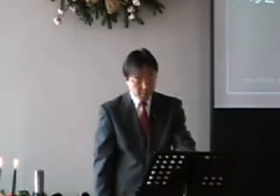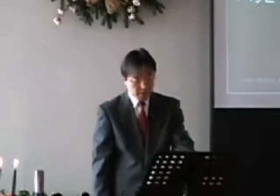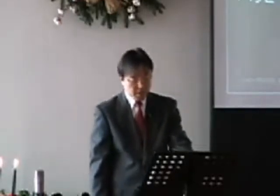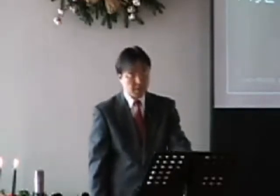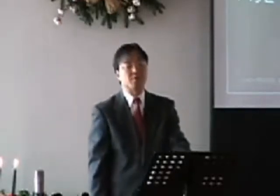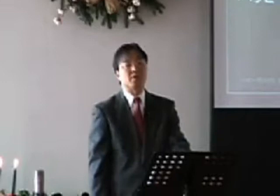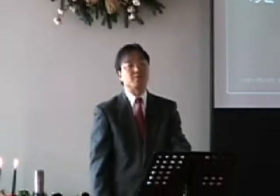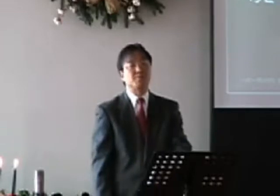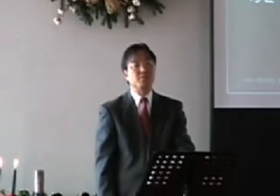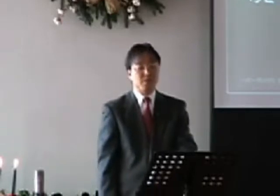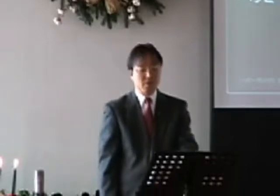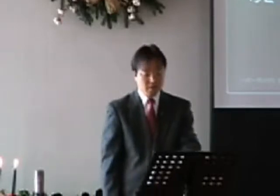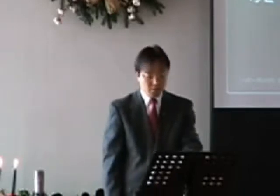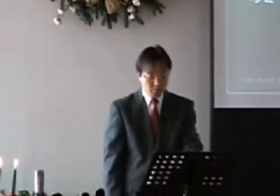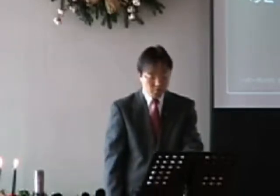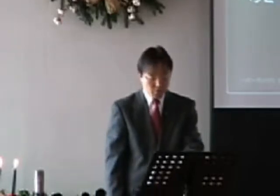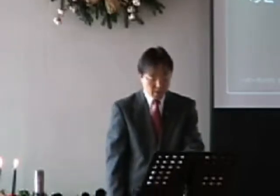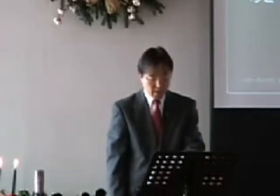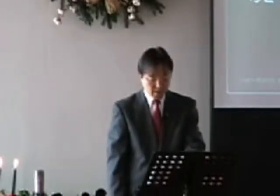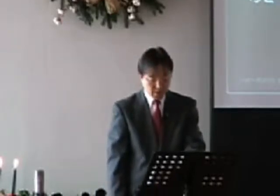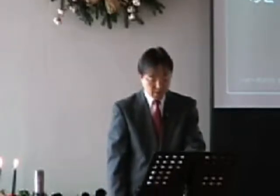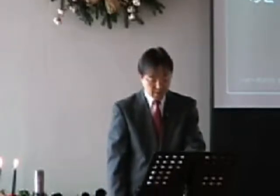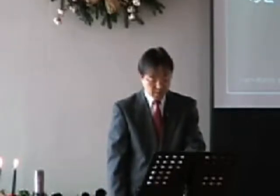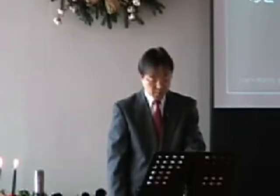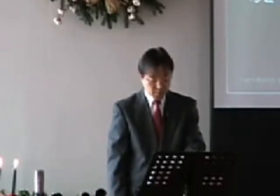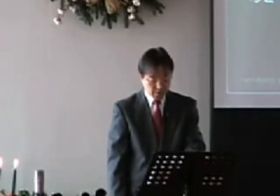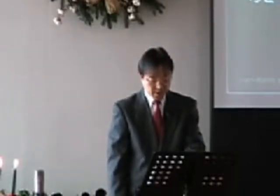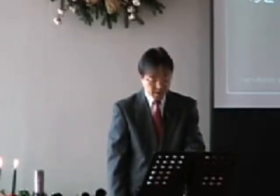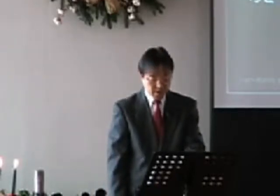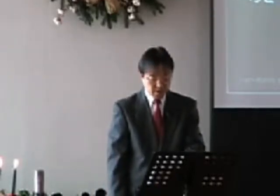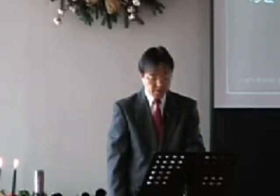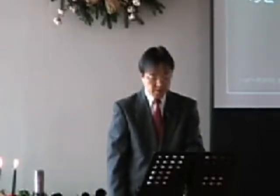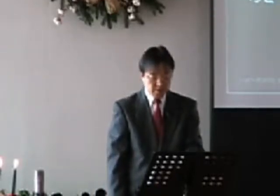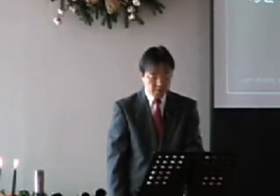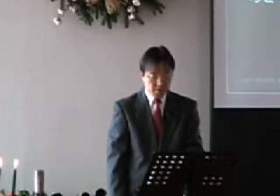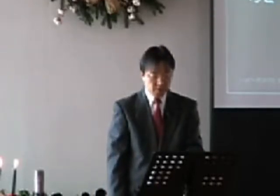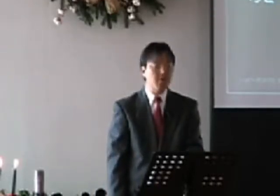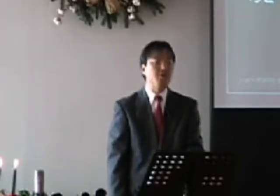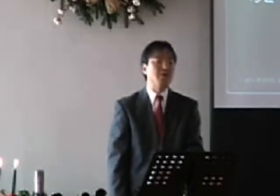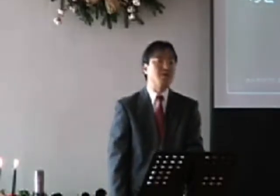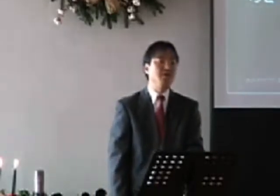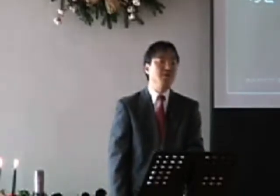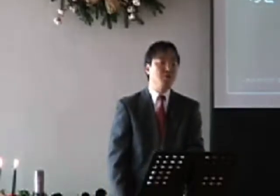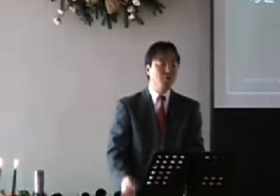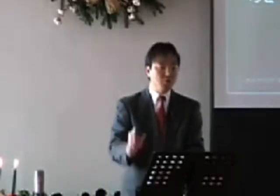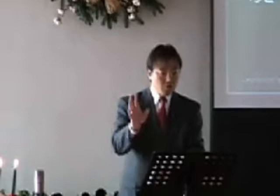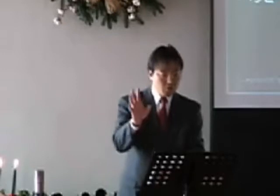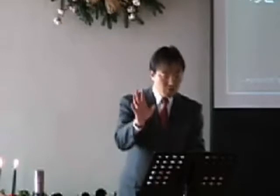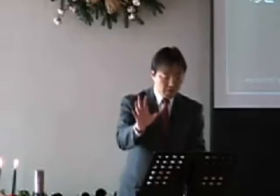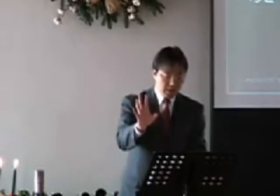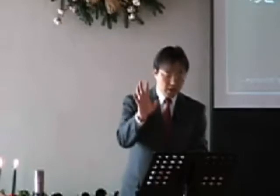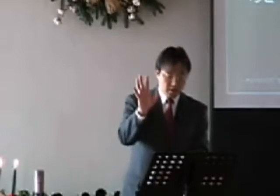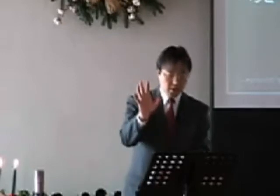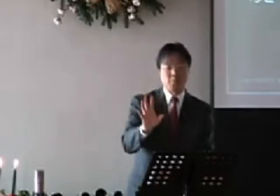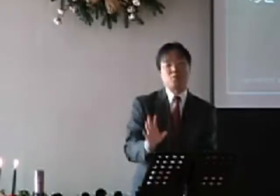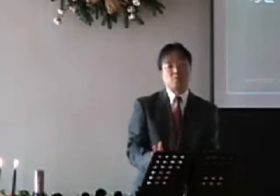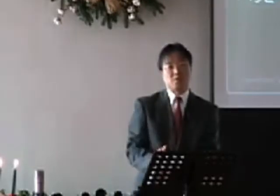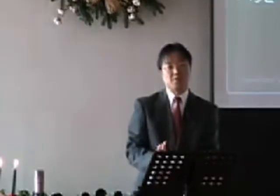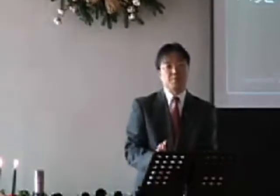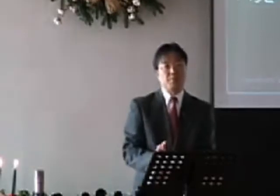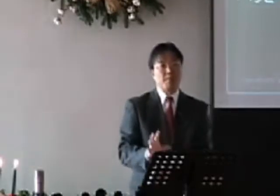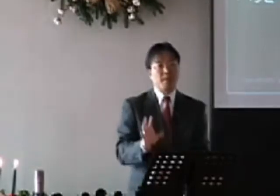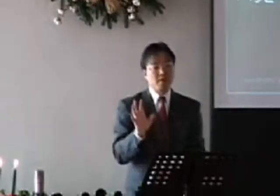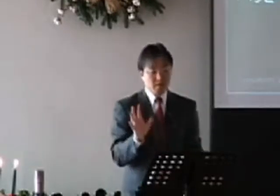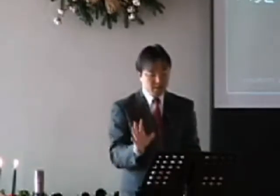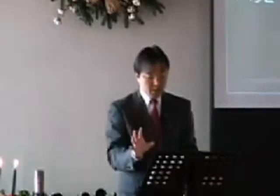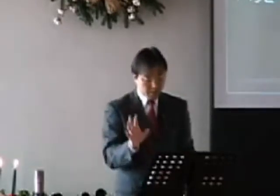の10節というところに、人の子は失われたものを探して救うために来たのである。人